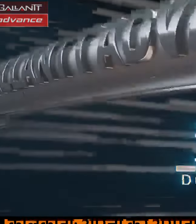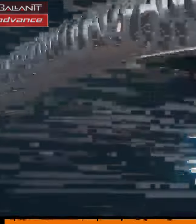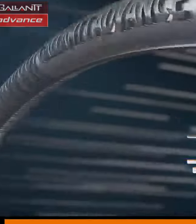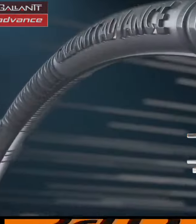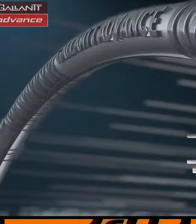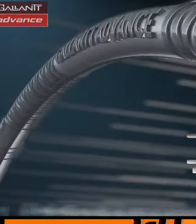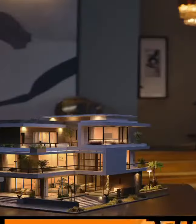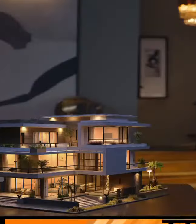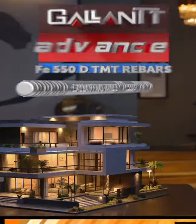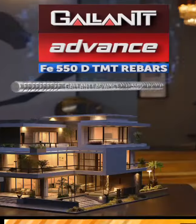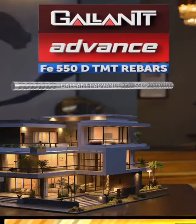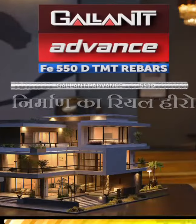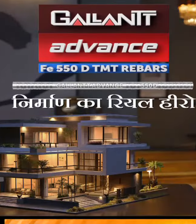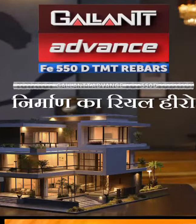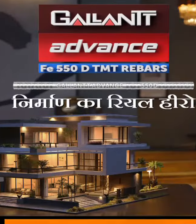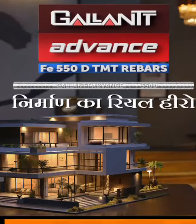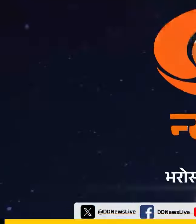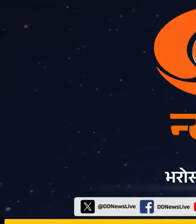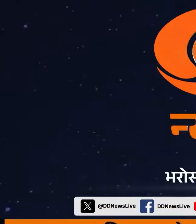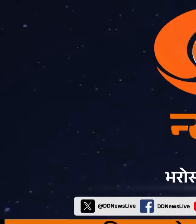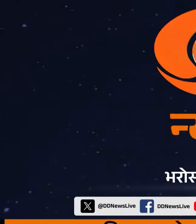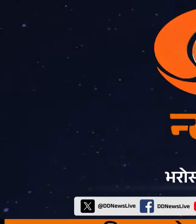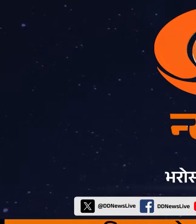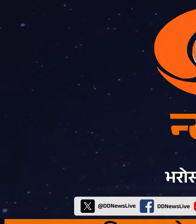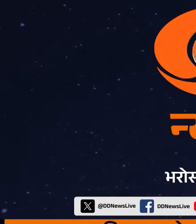एडवांस TMT रीबार, निर्माण का रियल हीरो।